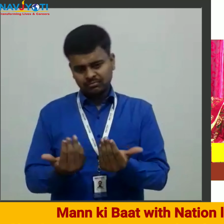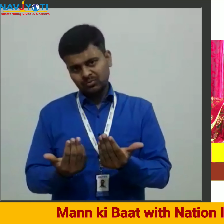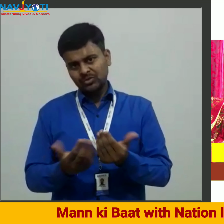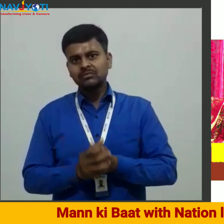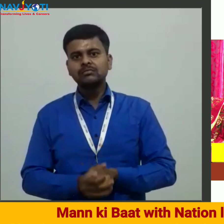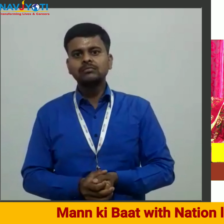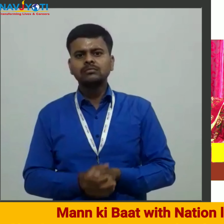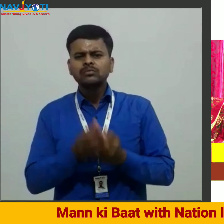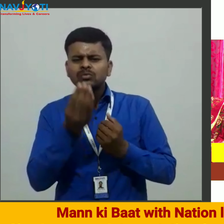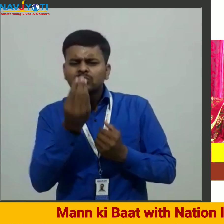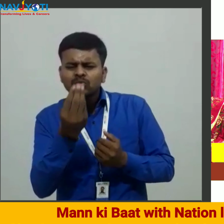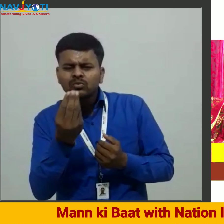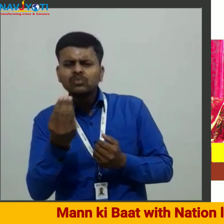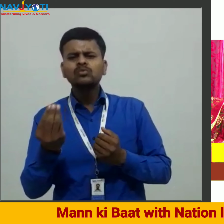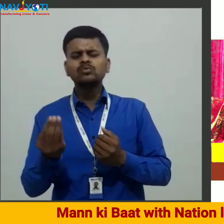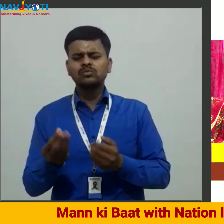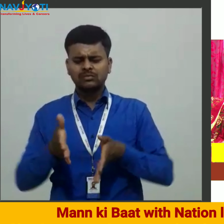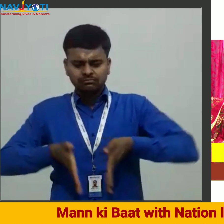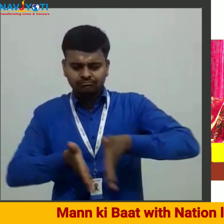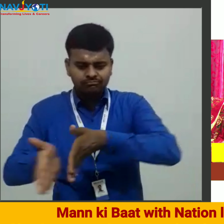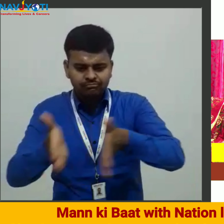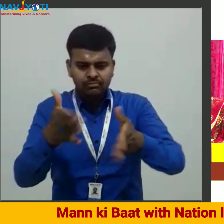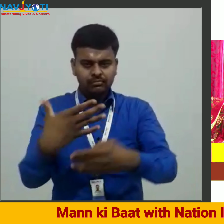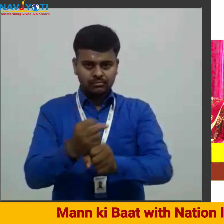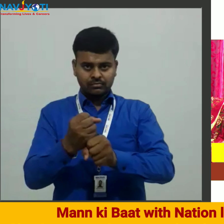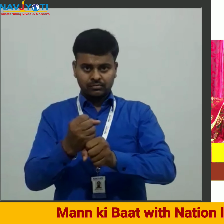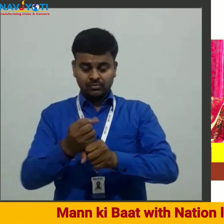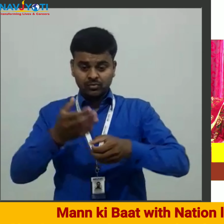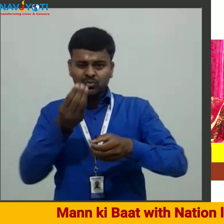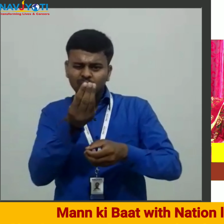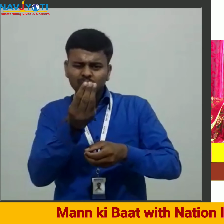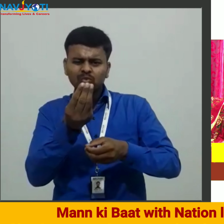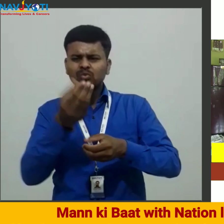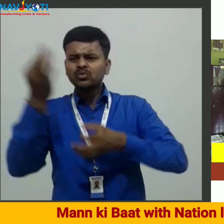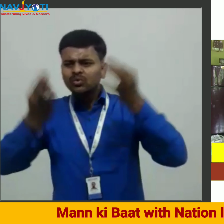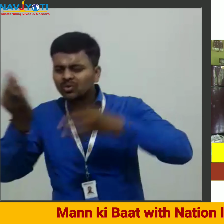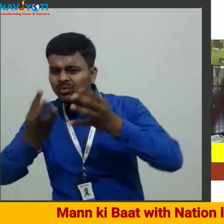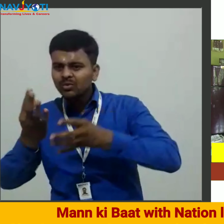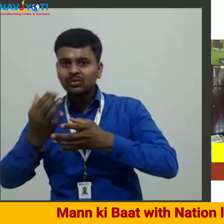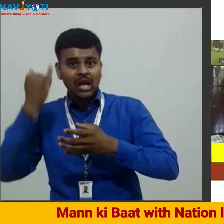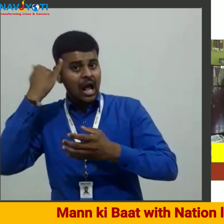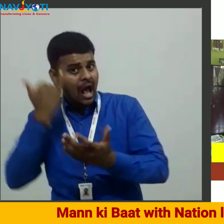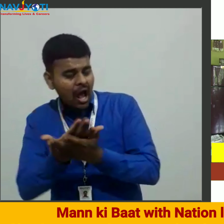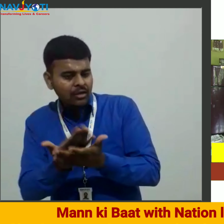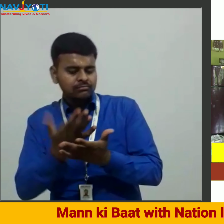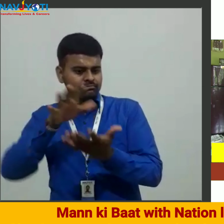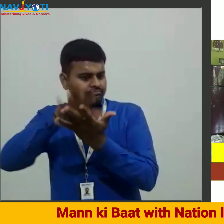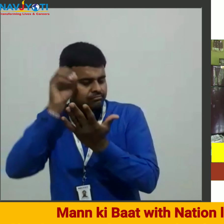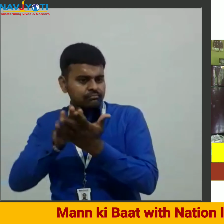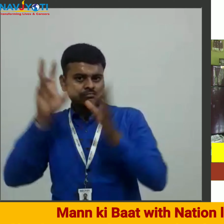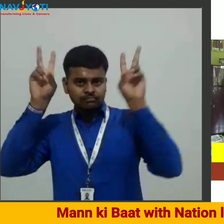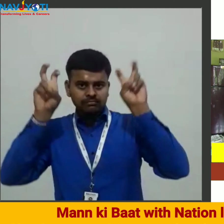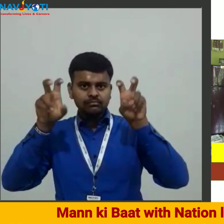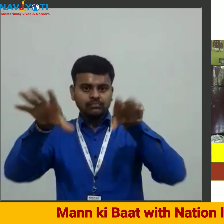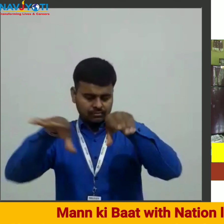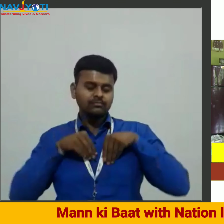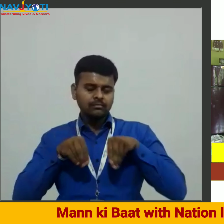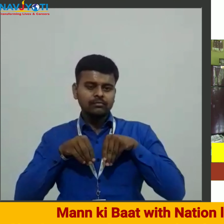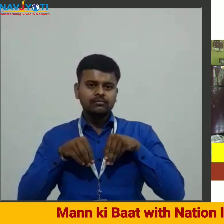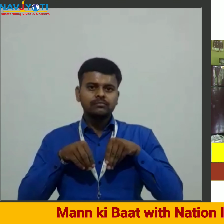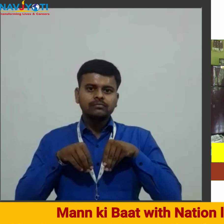जाती है, सीख देती है, कुछ संभावनाओं के मार्ग बनाती है और कुछ